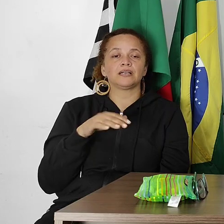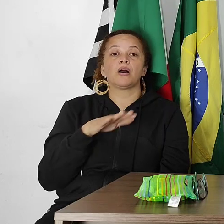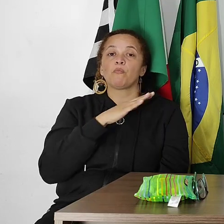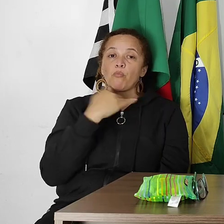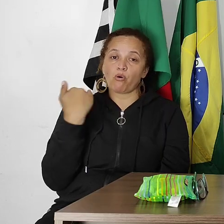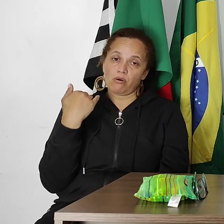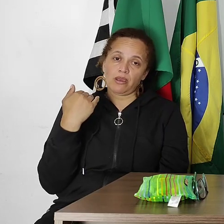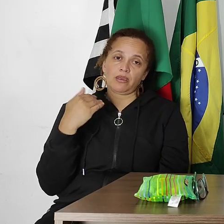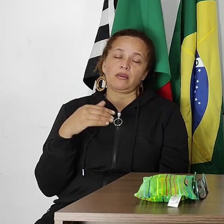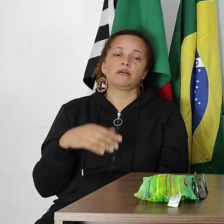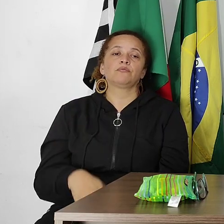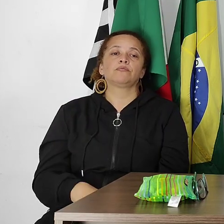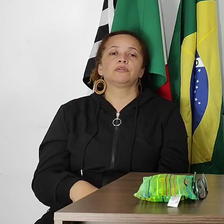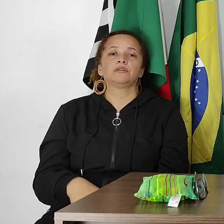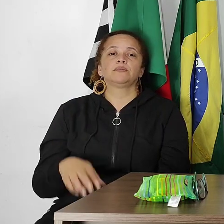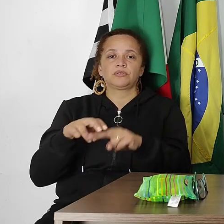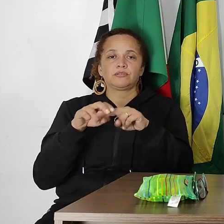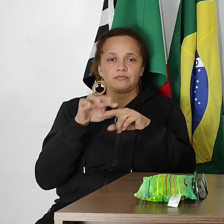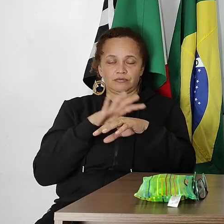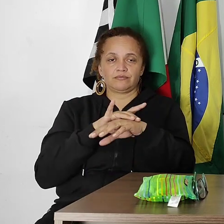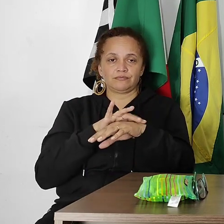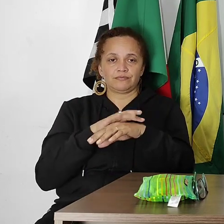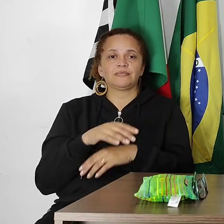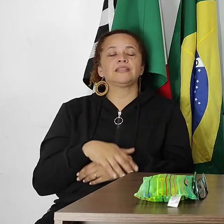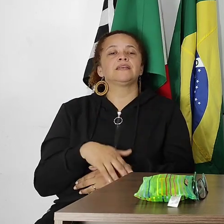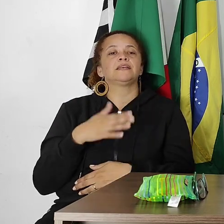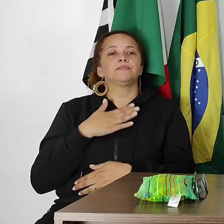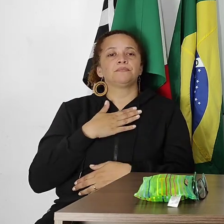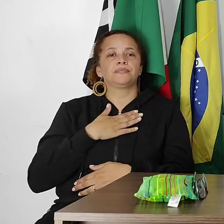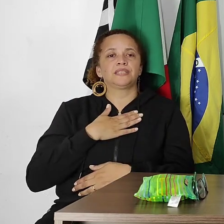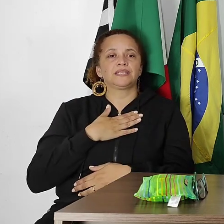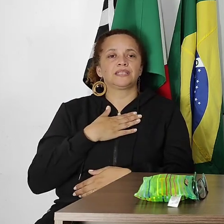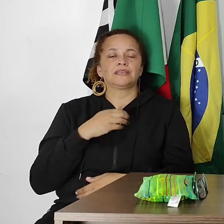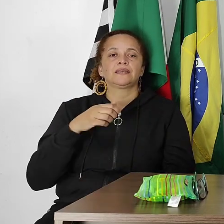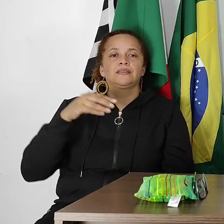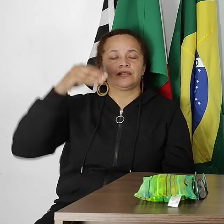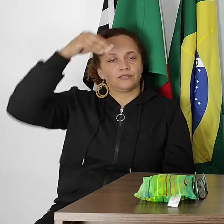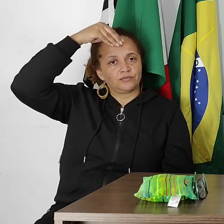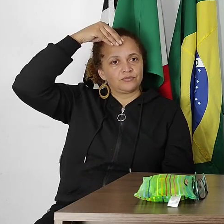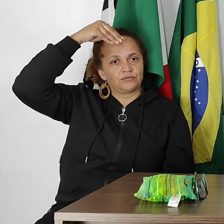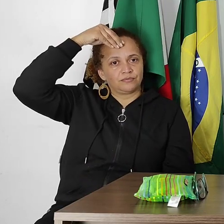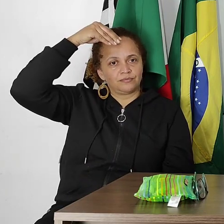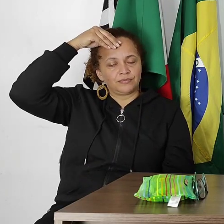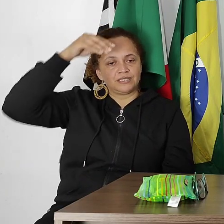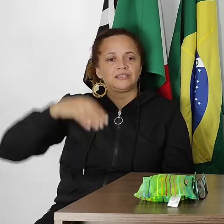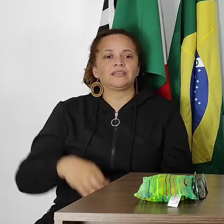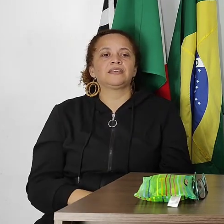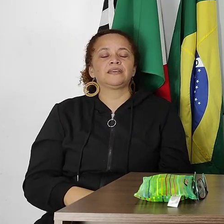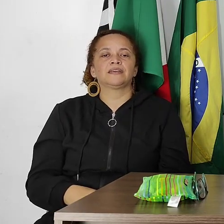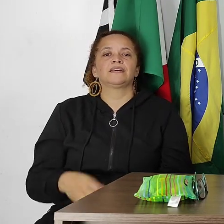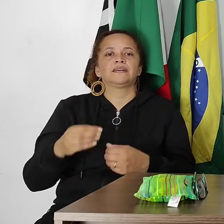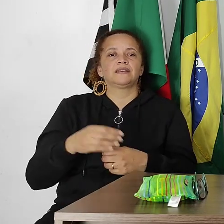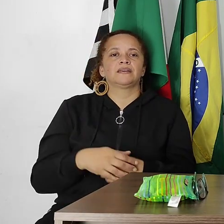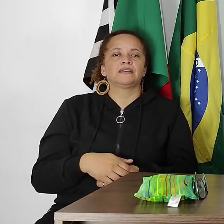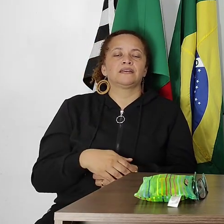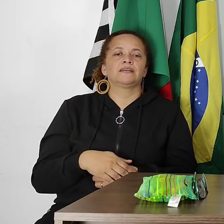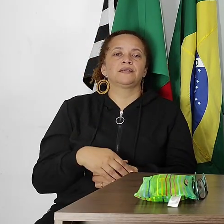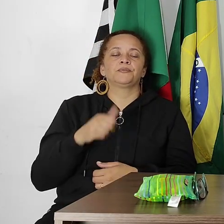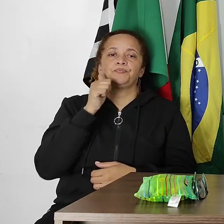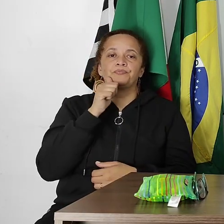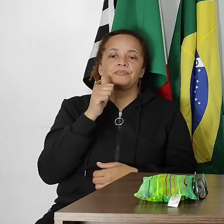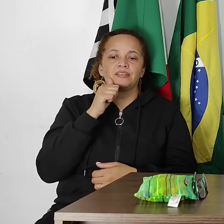E a minha sobrinha mais nova ficou comigo, né? Já morava comigo. E aí a minha sobrinha ficou